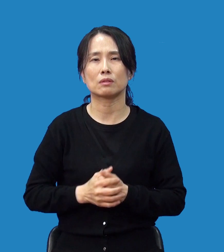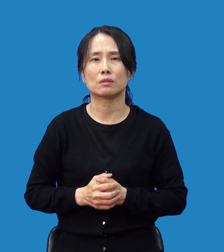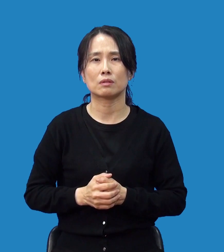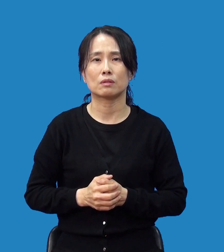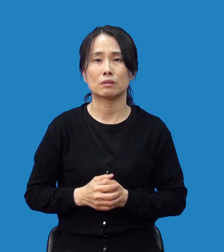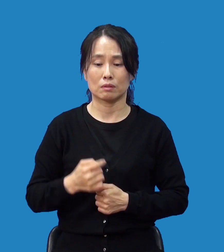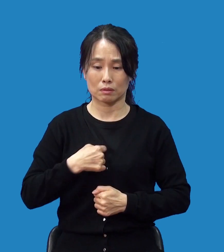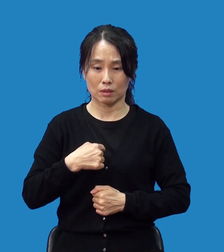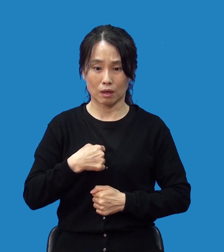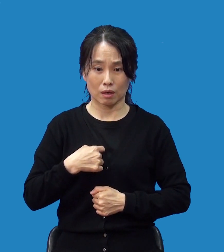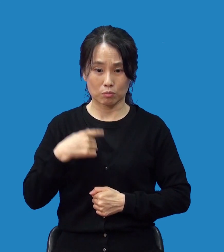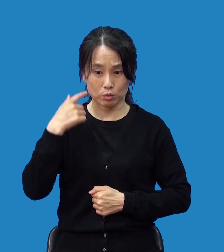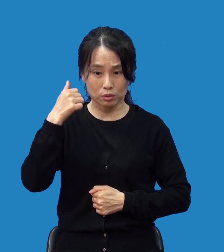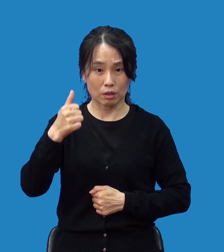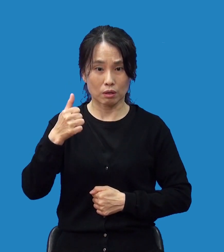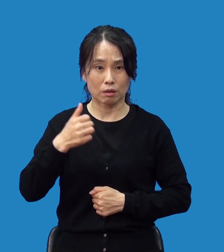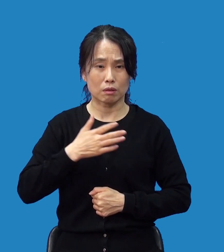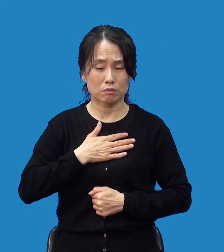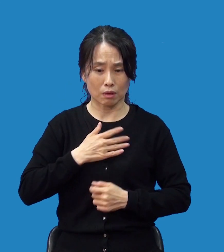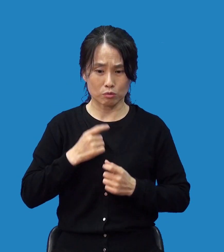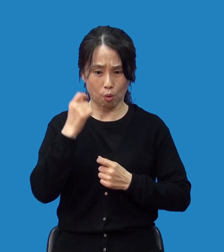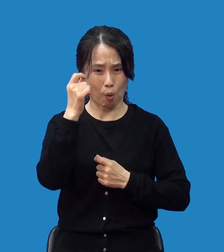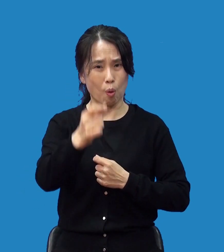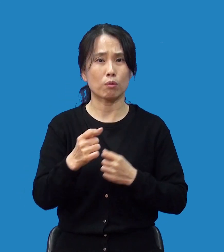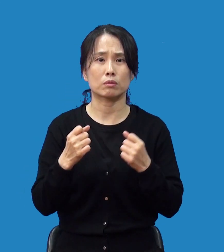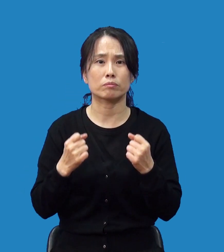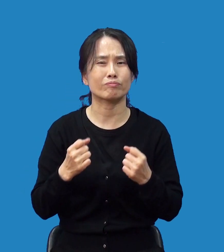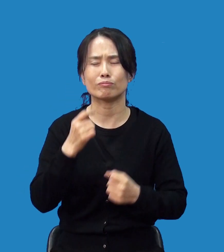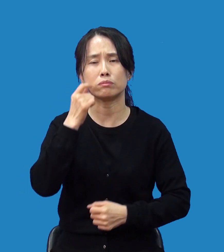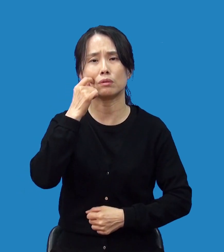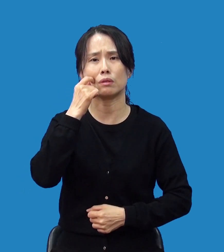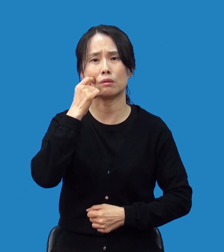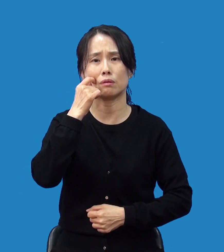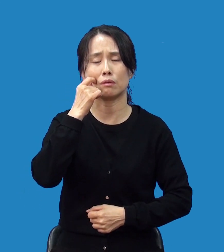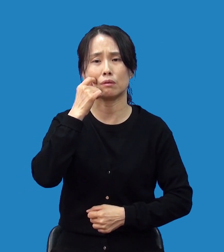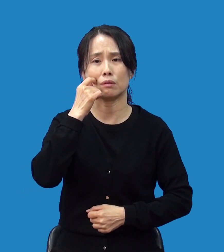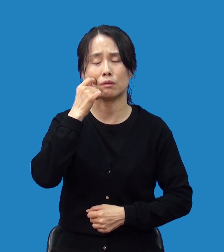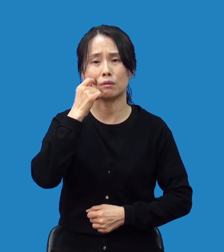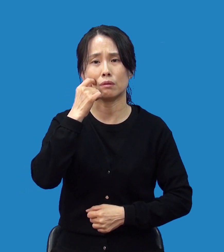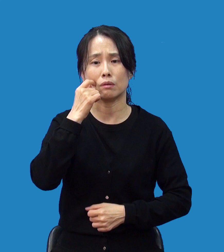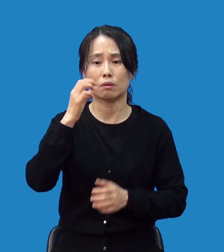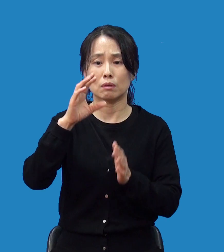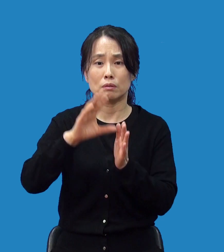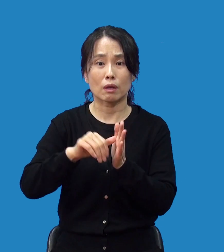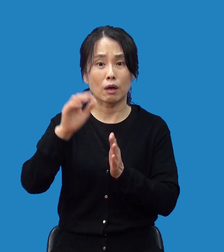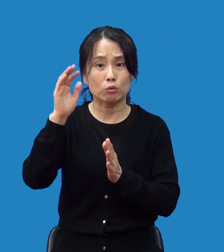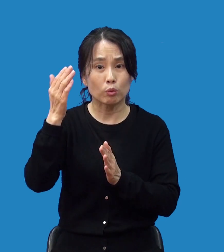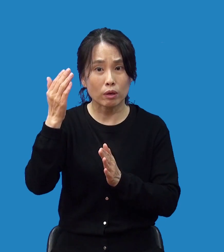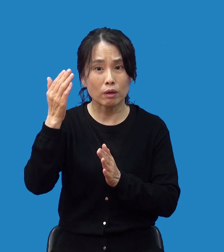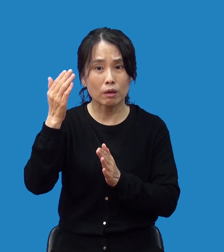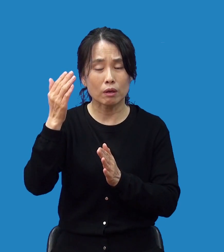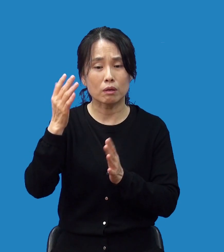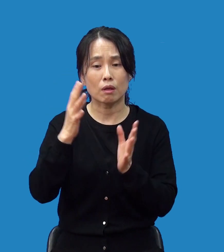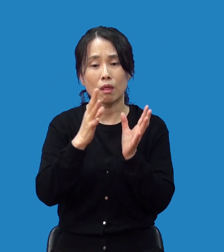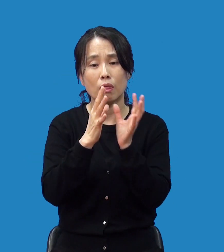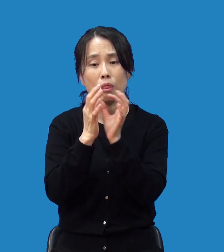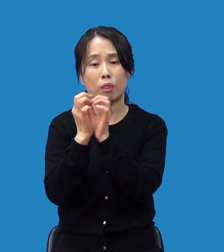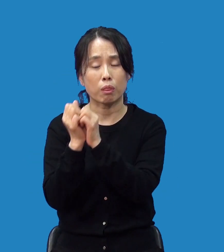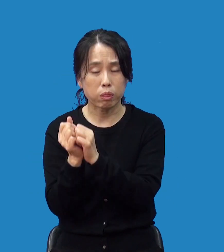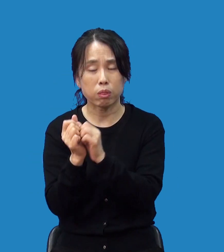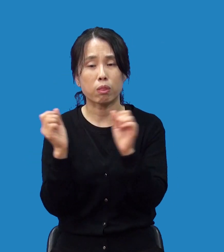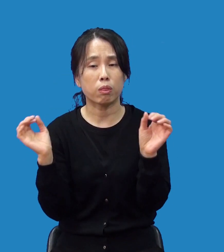이 사람 목사 영원하지 않습니다. 때가 되면 다 시들어 사라지는